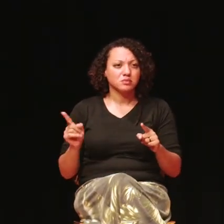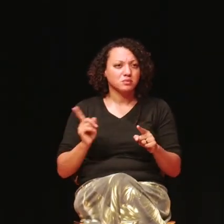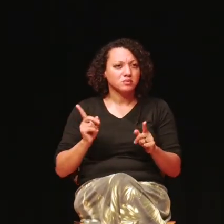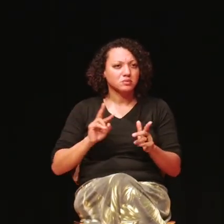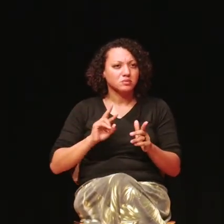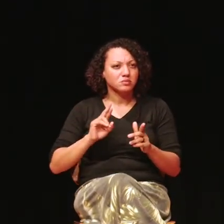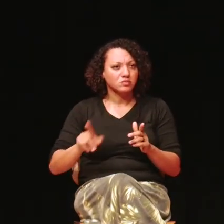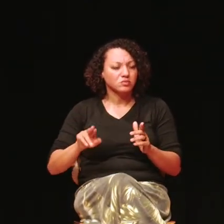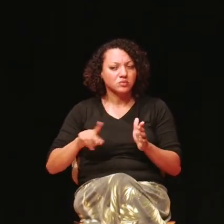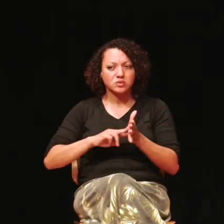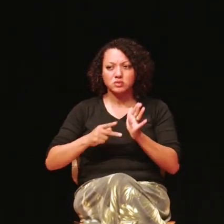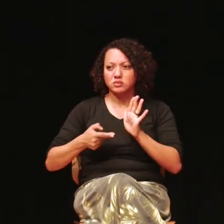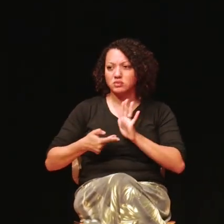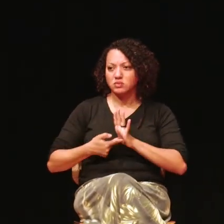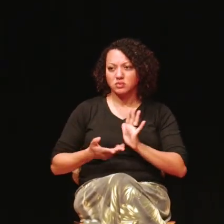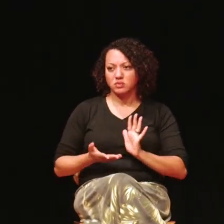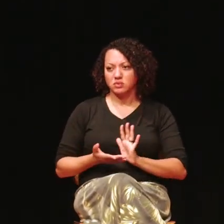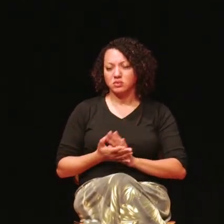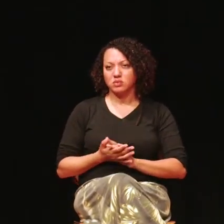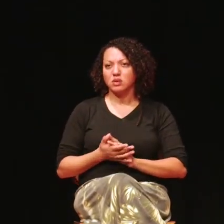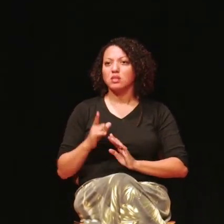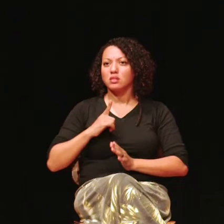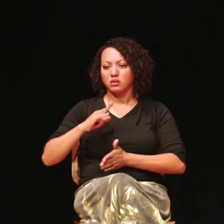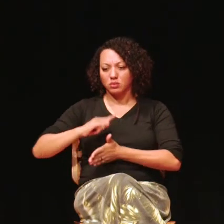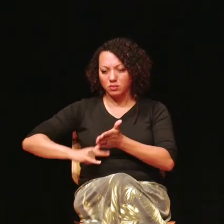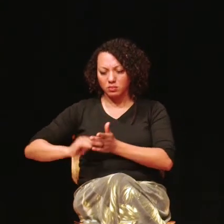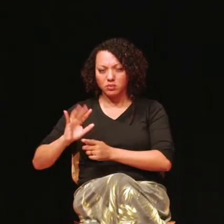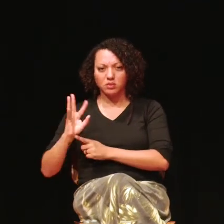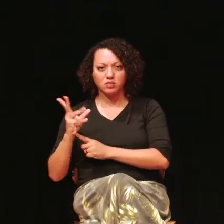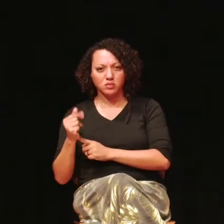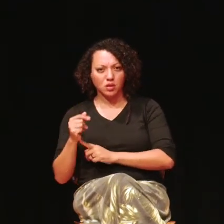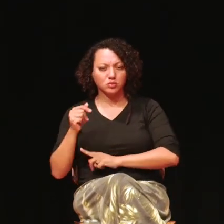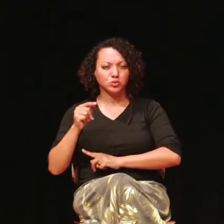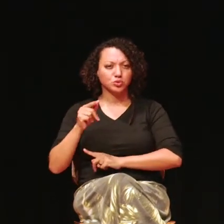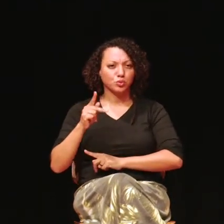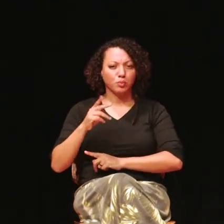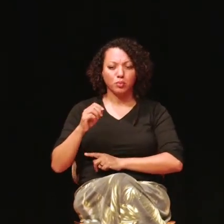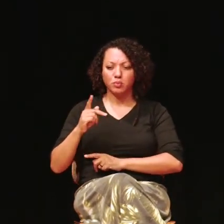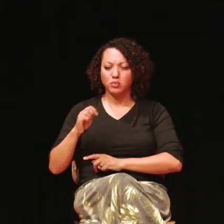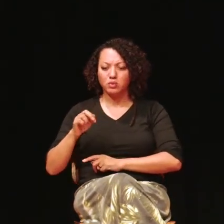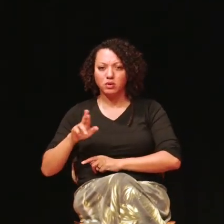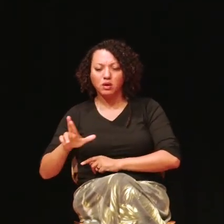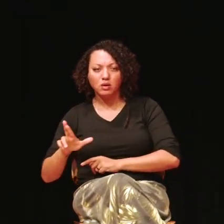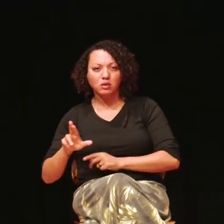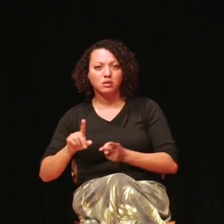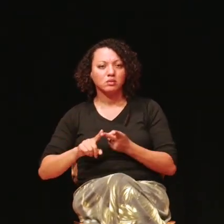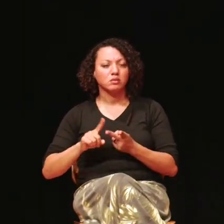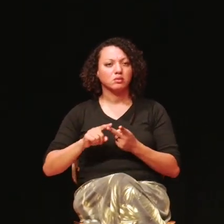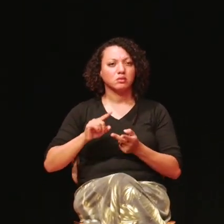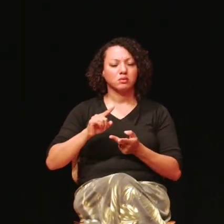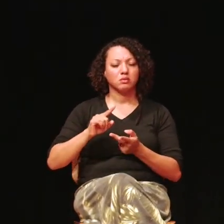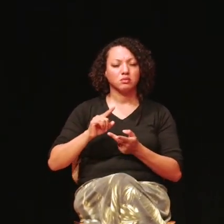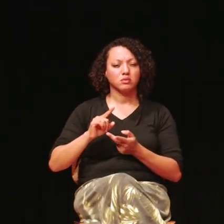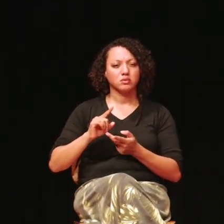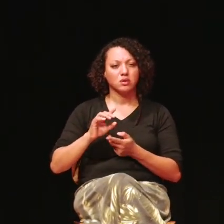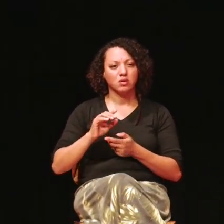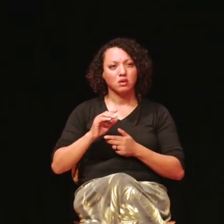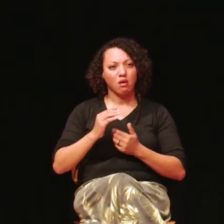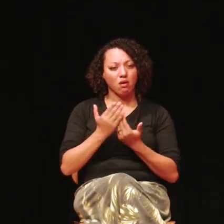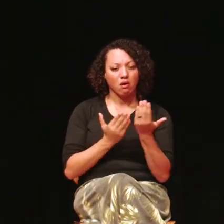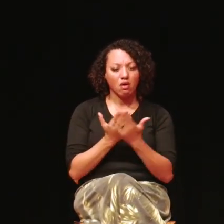sejam só isso. Cioè, existem documentos de arte popular, existem documentos de artesanato que